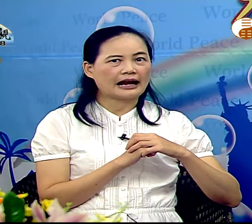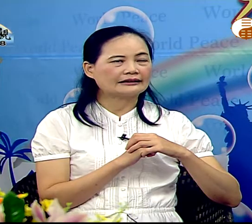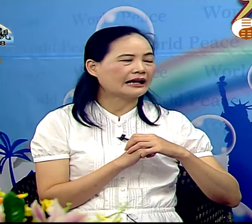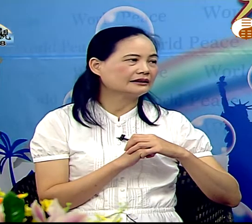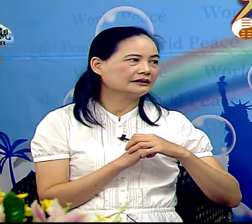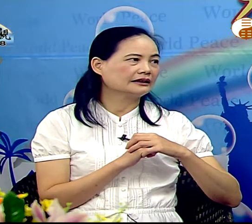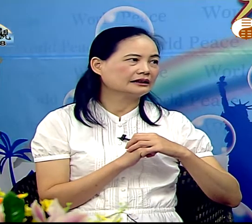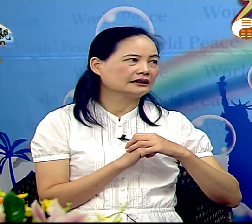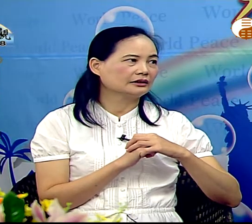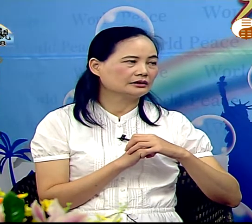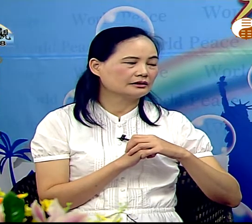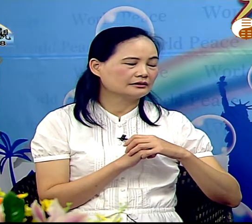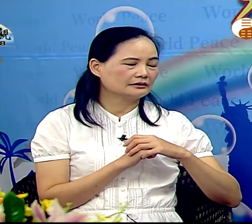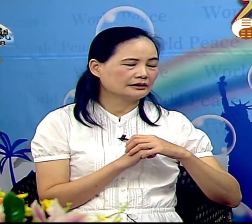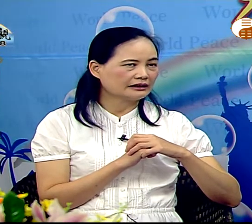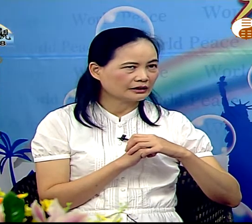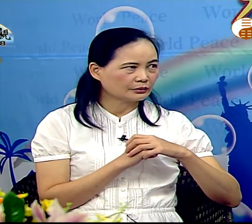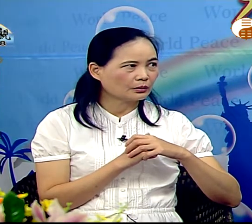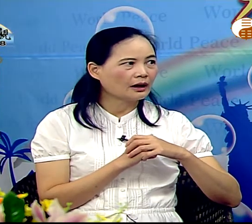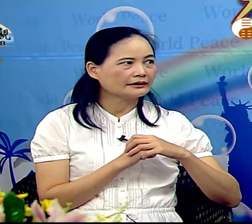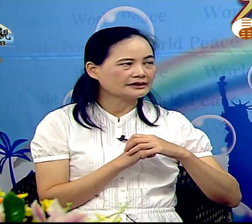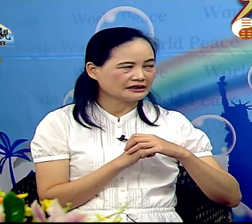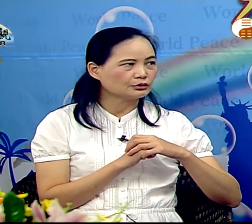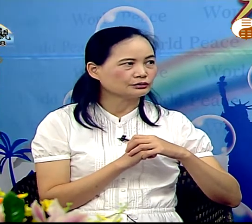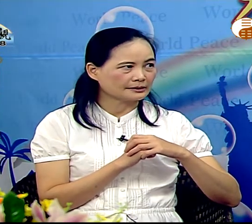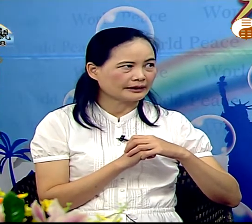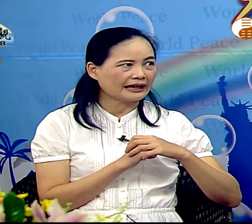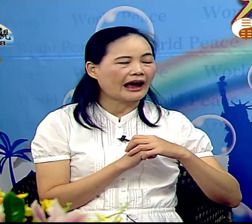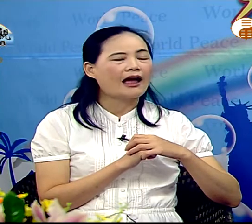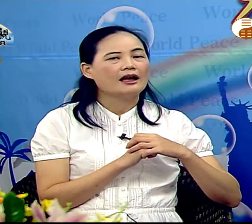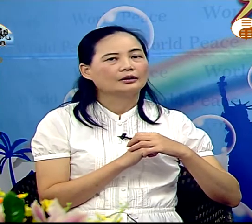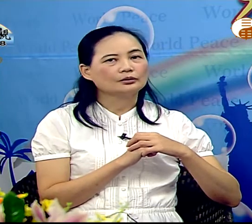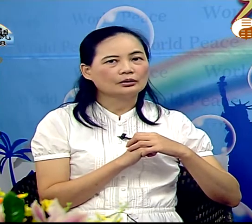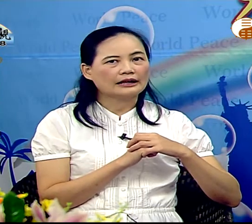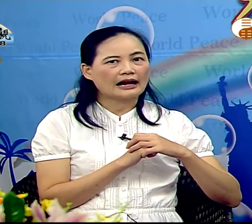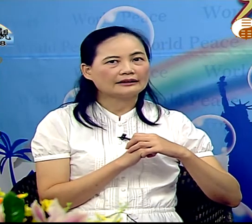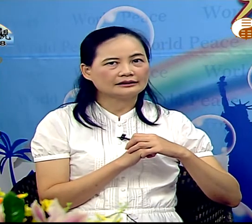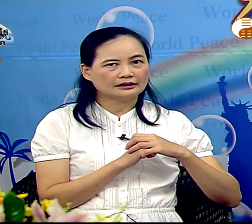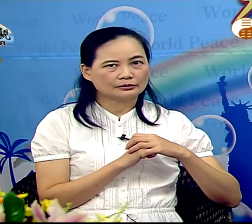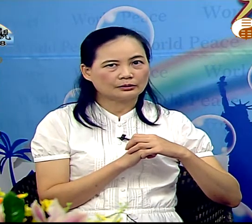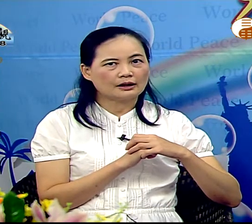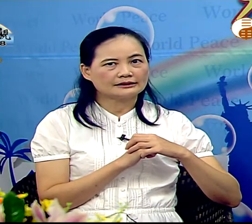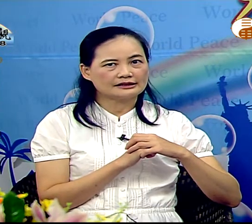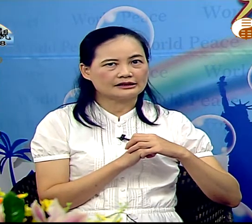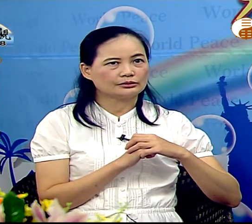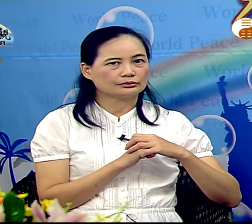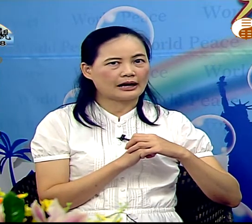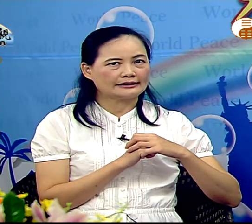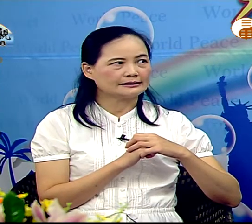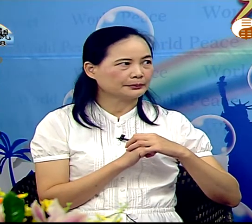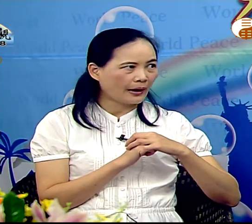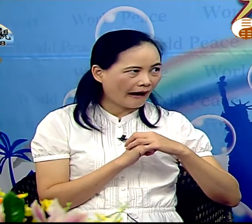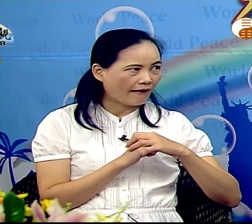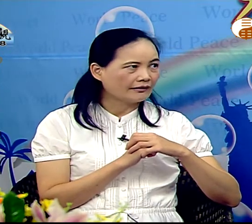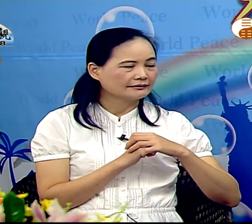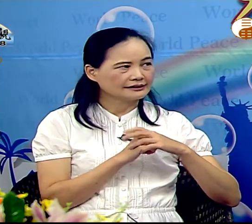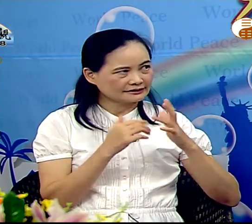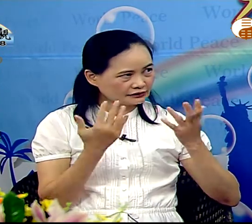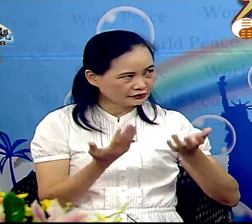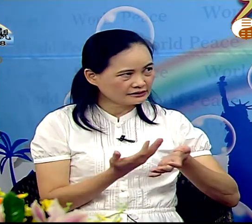看他的那个听能说话的基础怎么样？ 是， 如果他听能说话的基础还是不好， 那真的就是